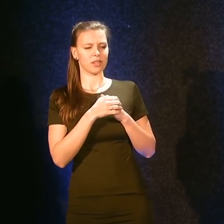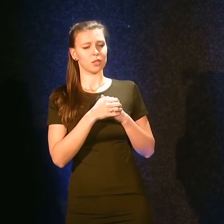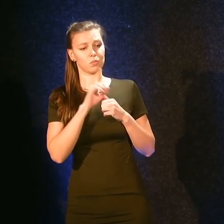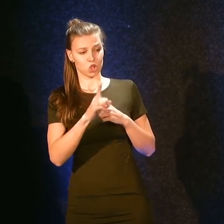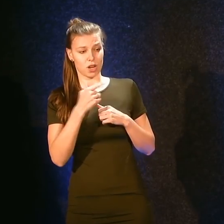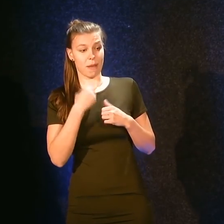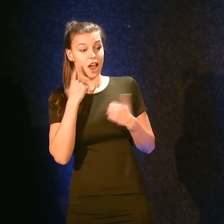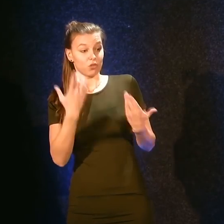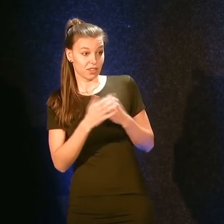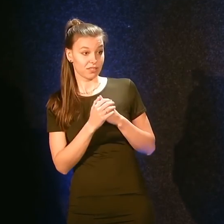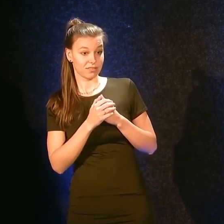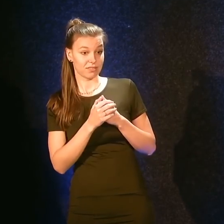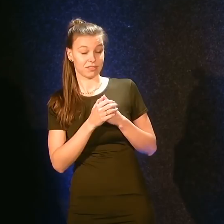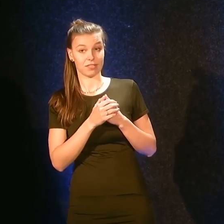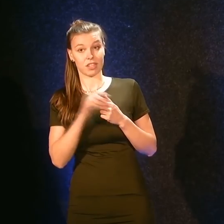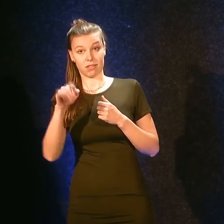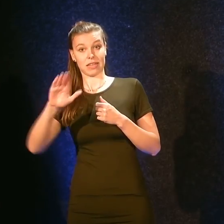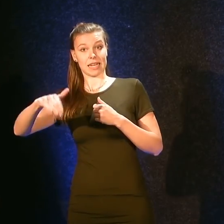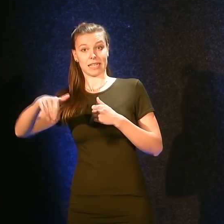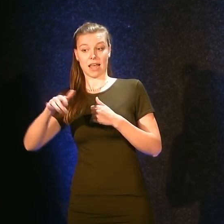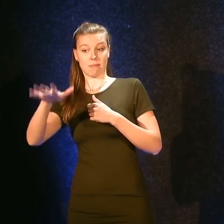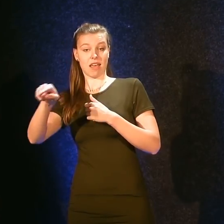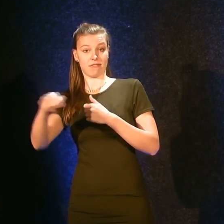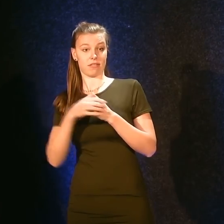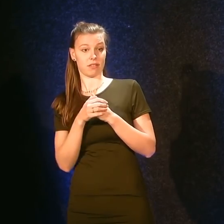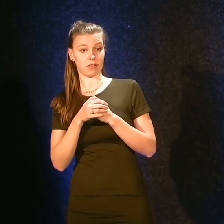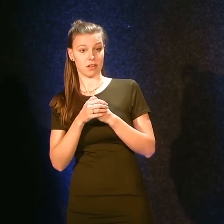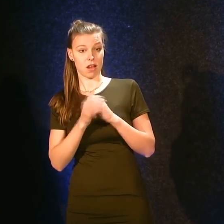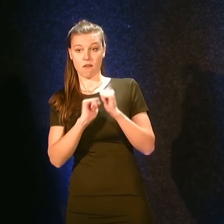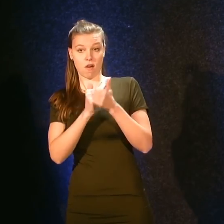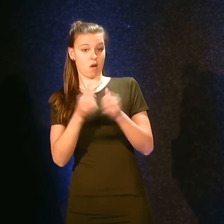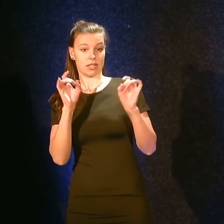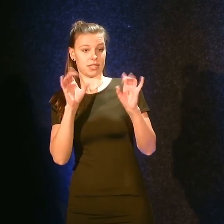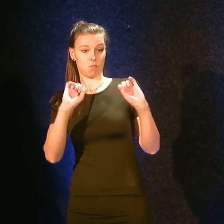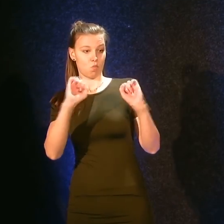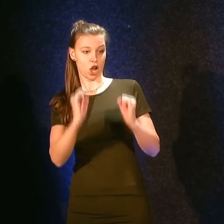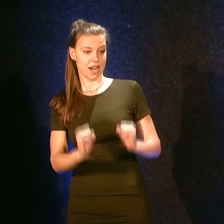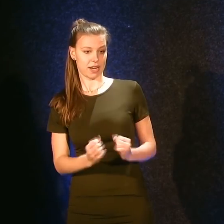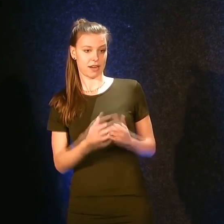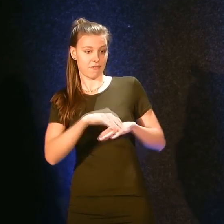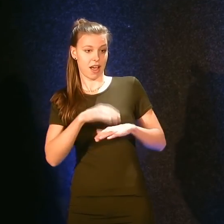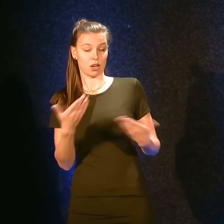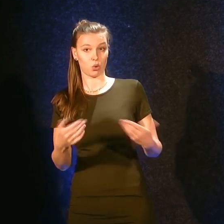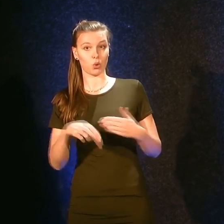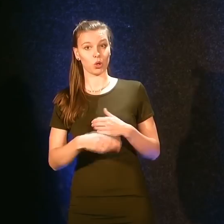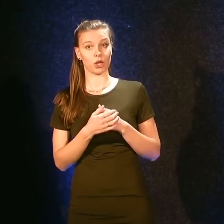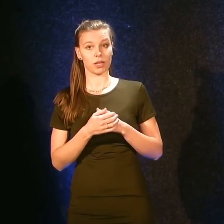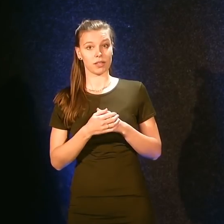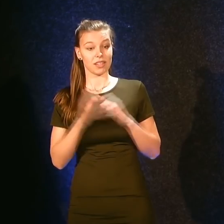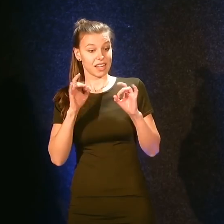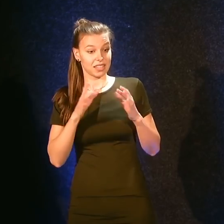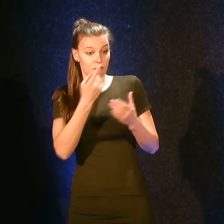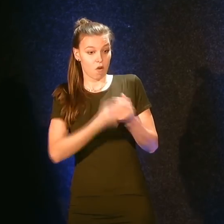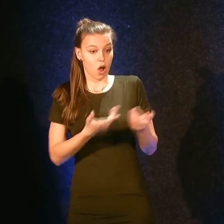geluisterd. Dan waren we op Kreta gebleven. Dan waren ons deze moeilijkheden bespaard gebleven. Dan was er niets